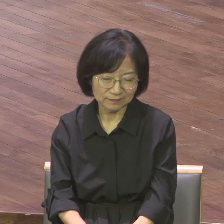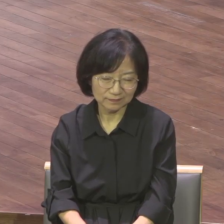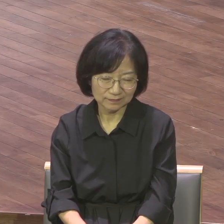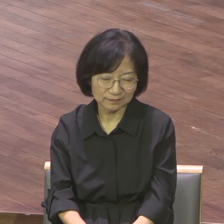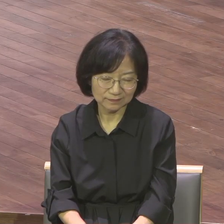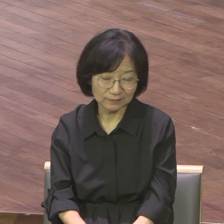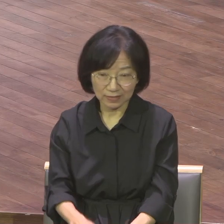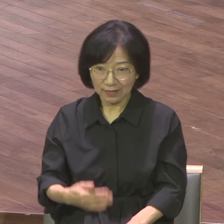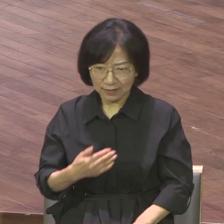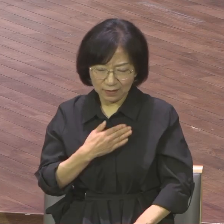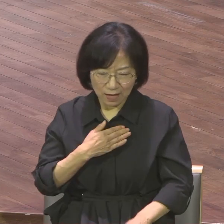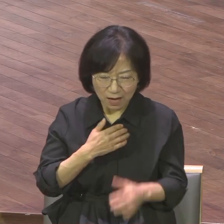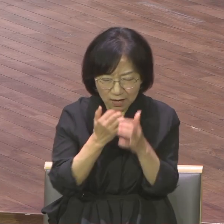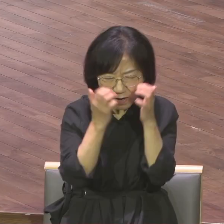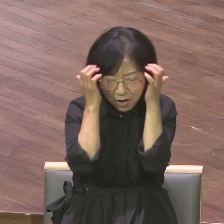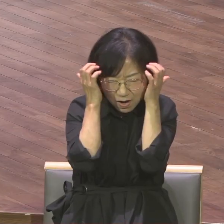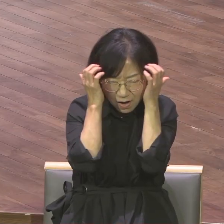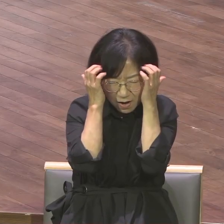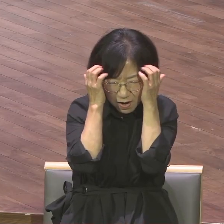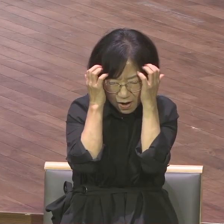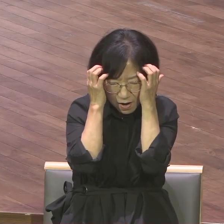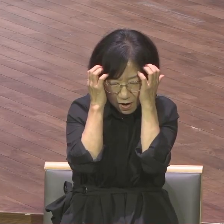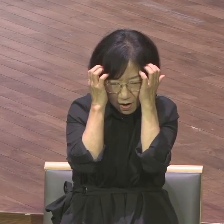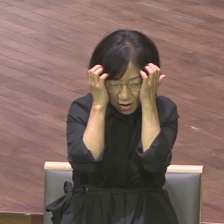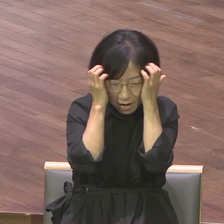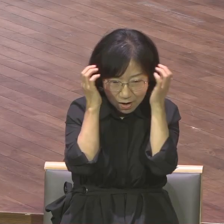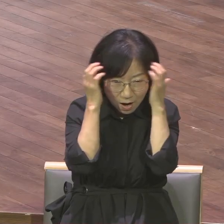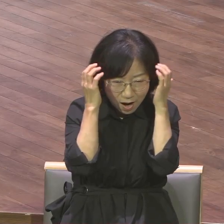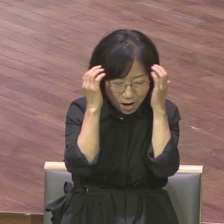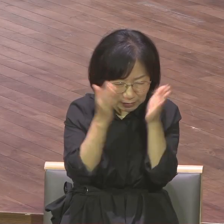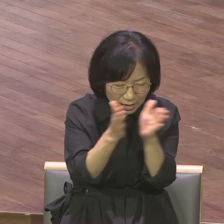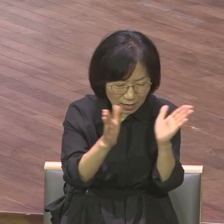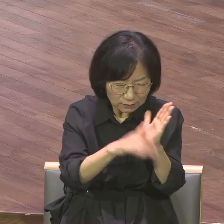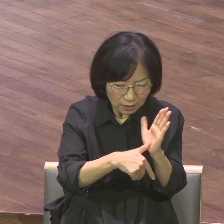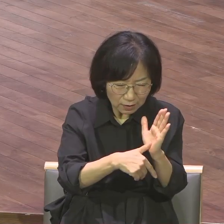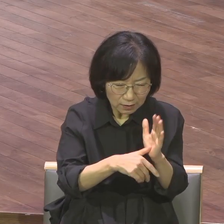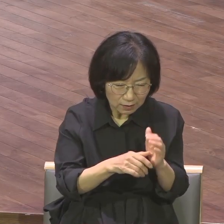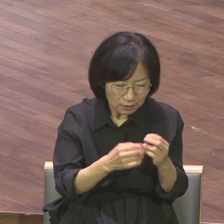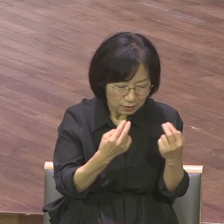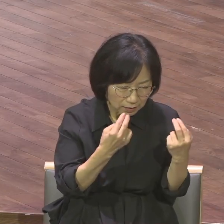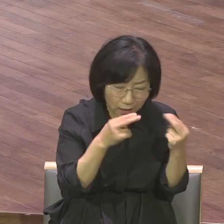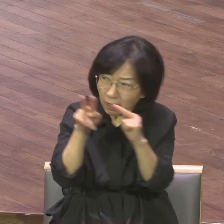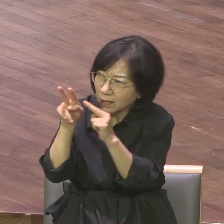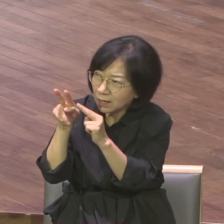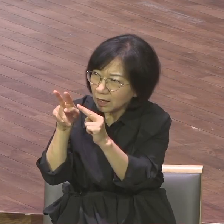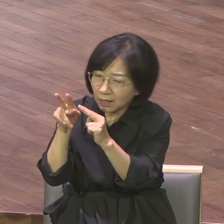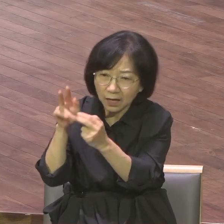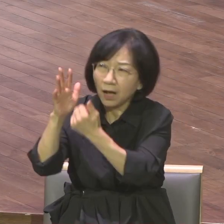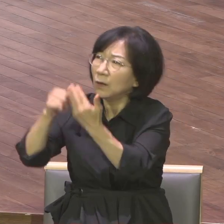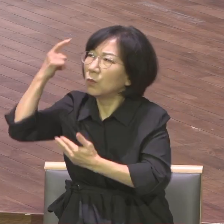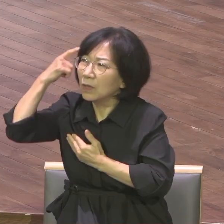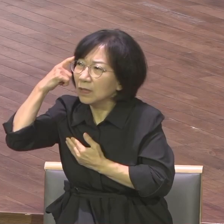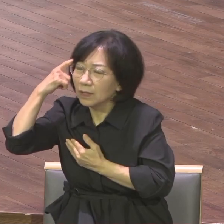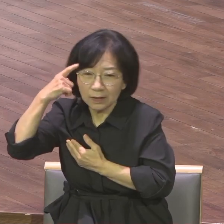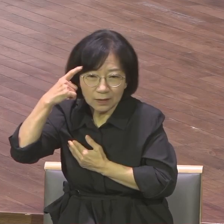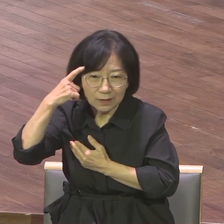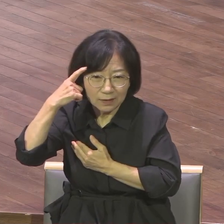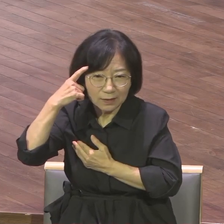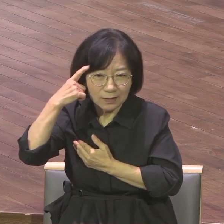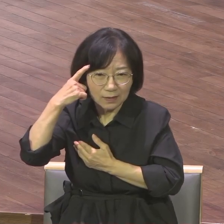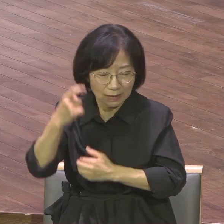고난이 왔을 때 그것은 하나님께서 이 고통 중에 있을 때 하나님은